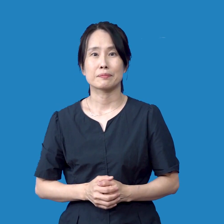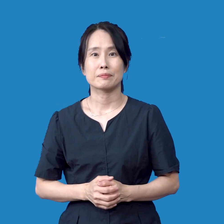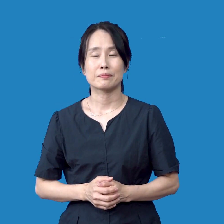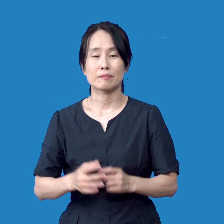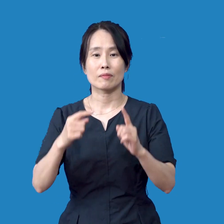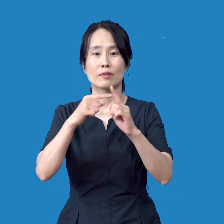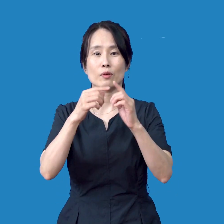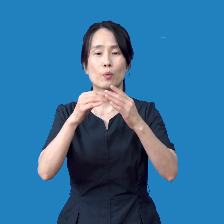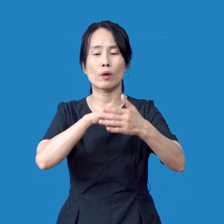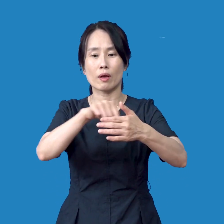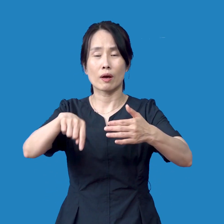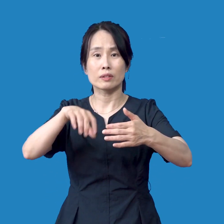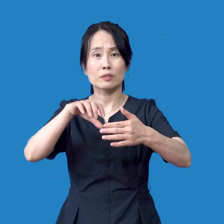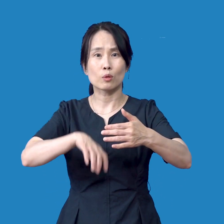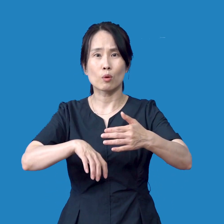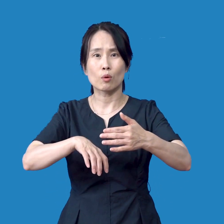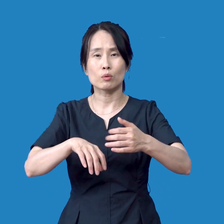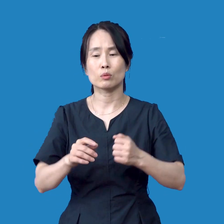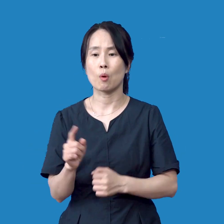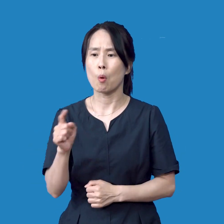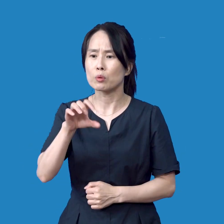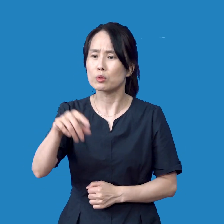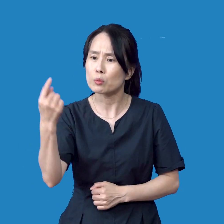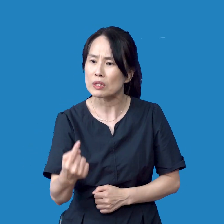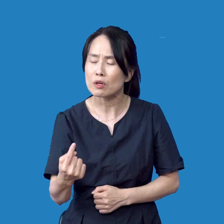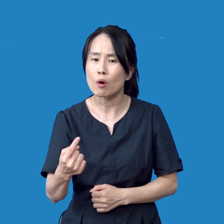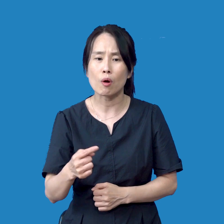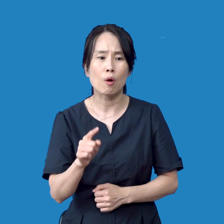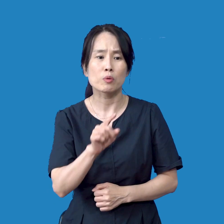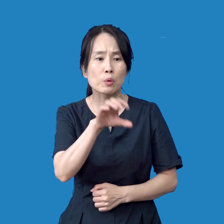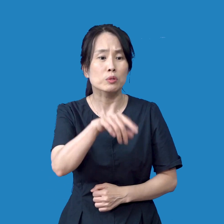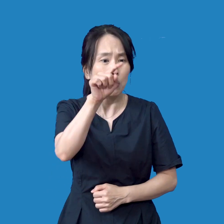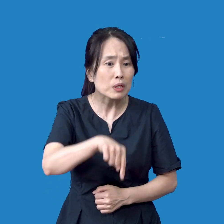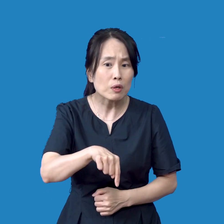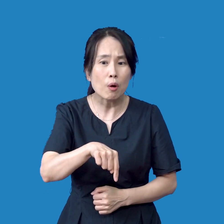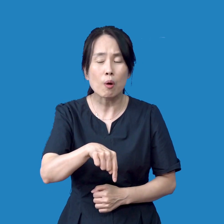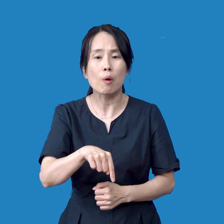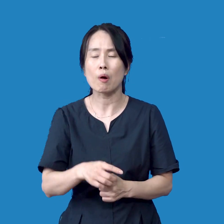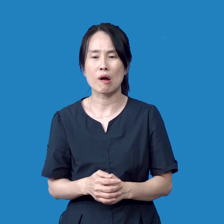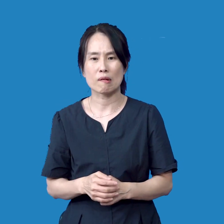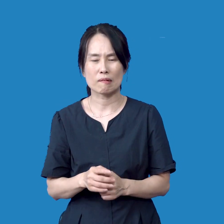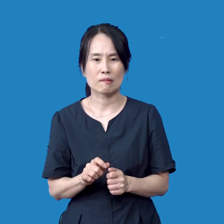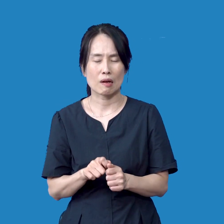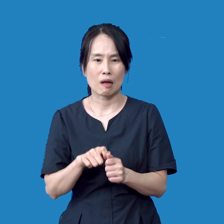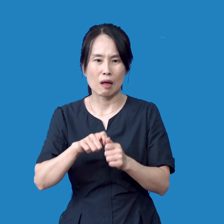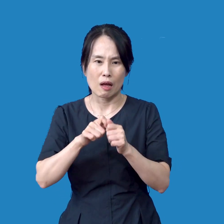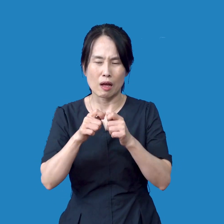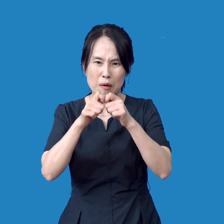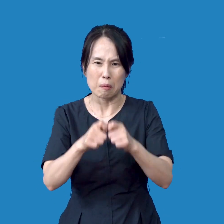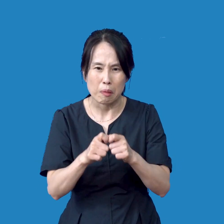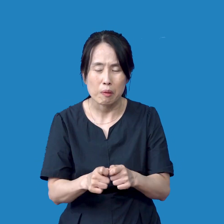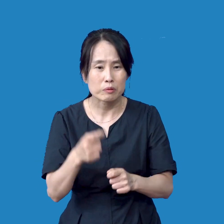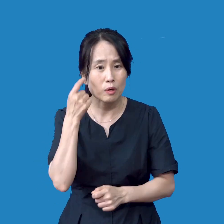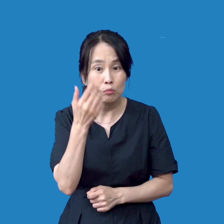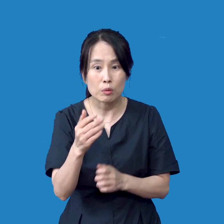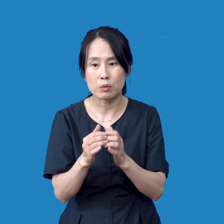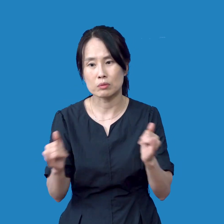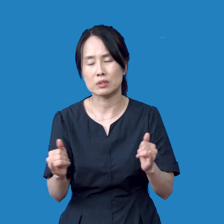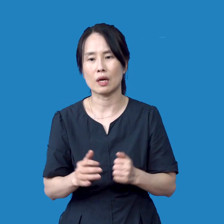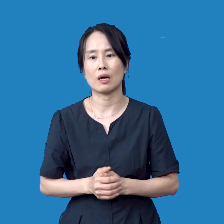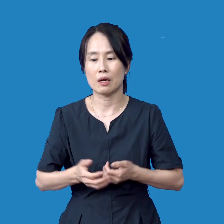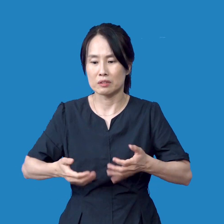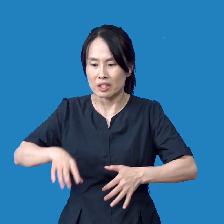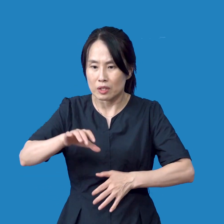교회 안에서도 밤낮 어디서 왔느냐, 그거 가지고 따지는 사람, 출신이 어디냐,